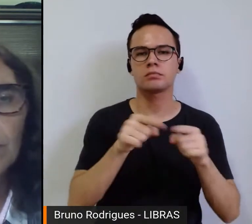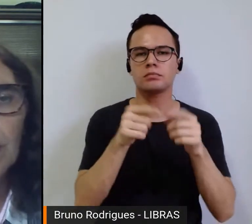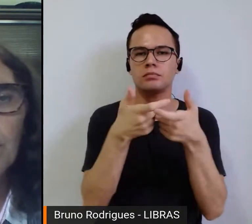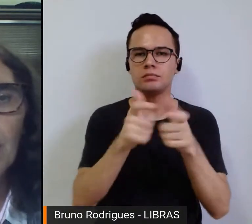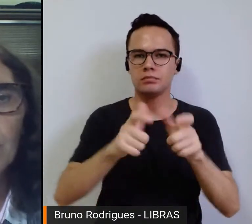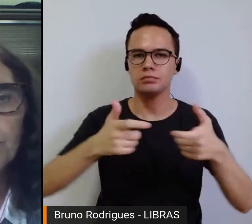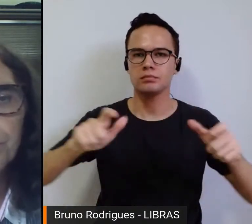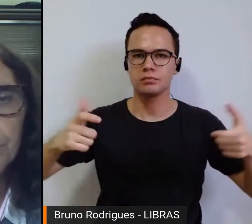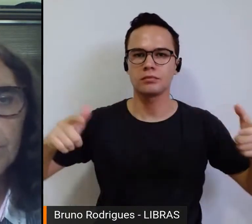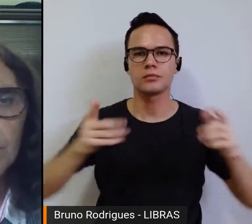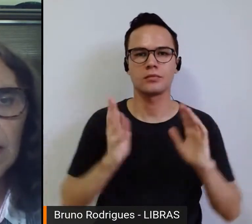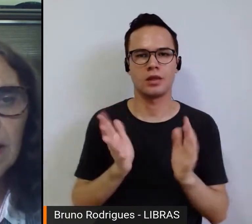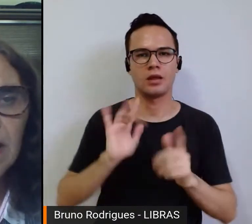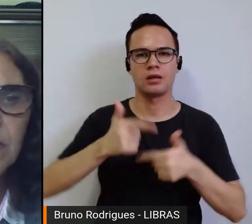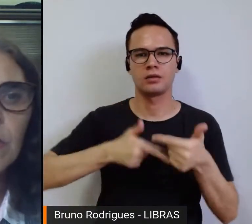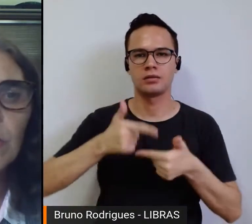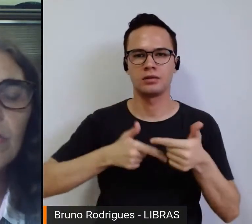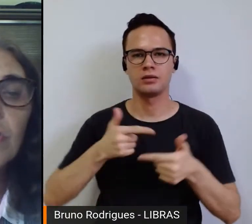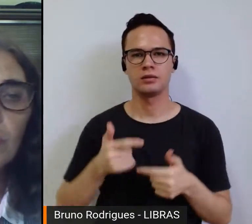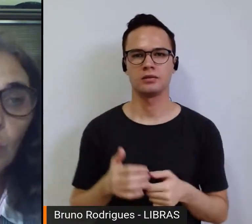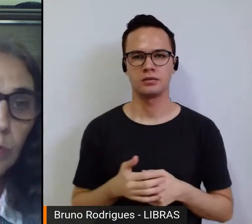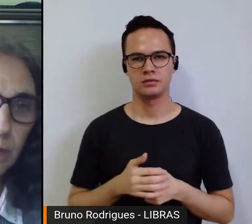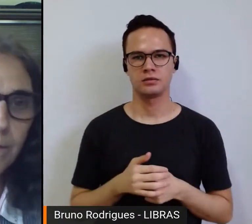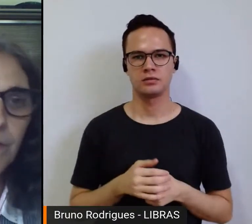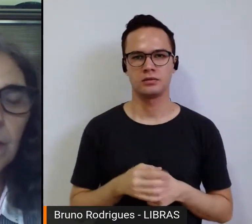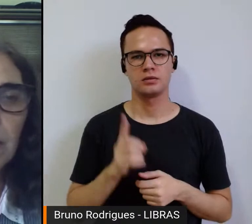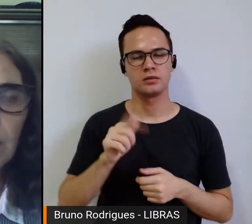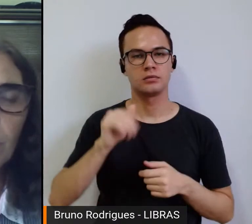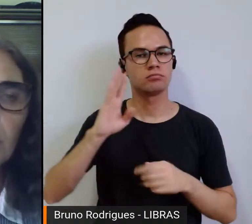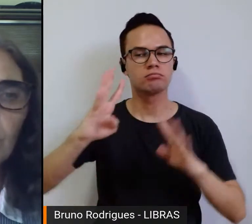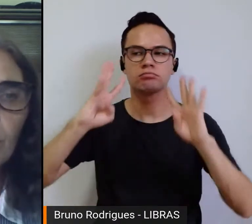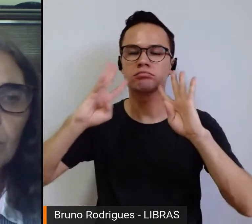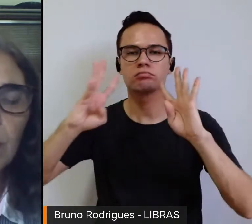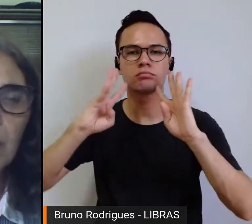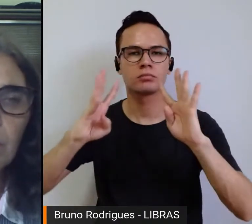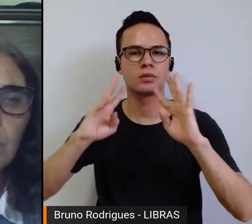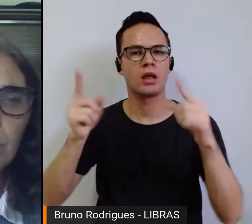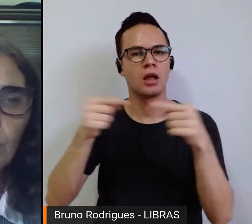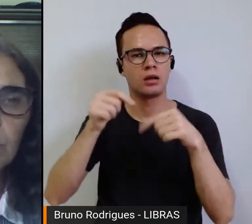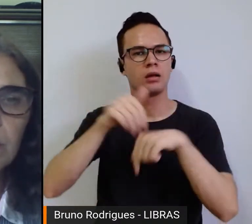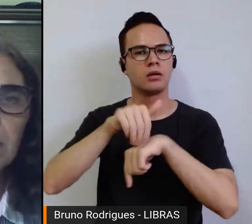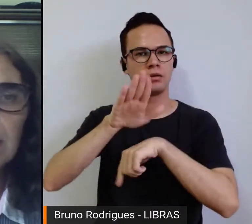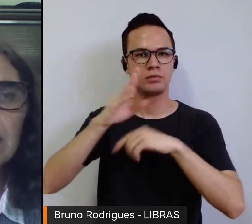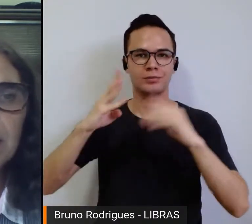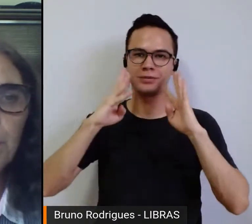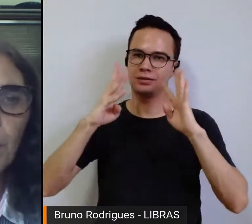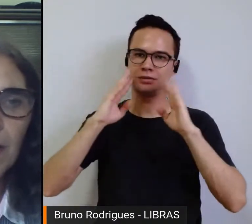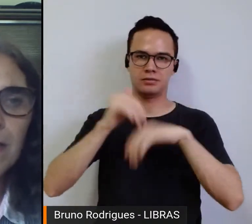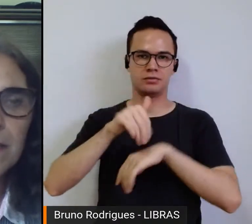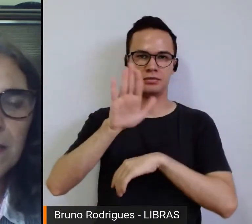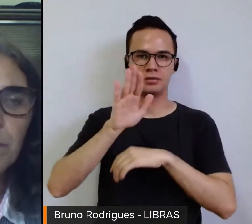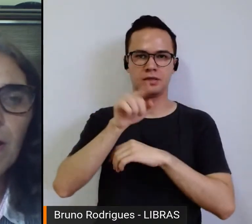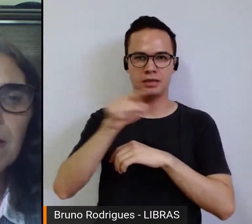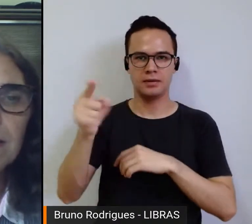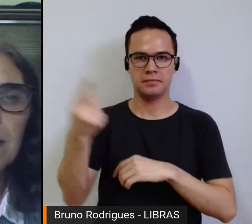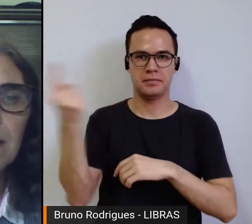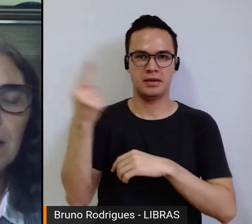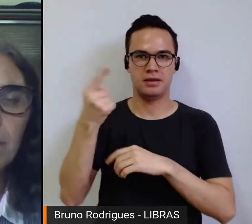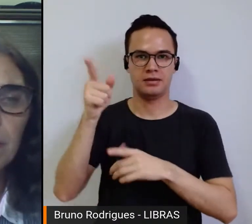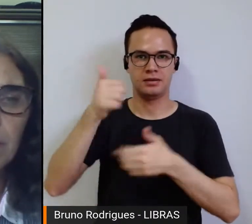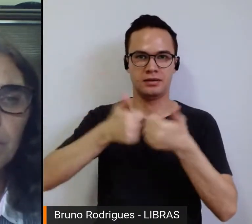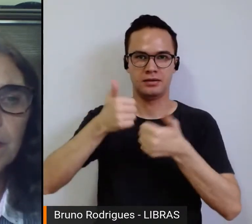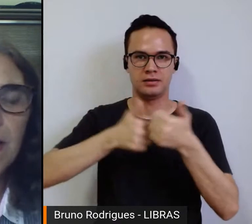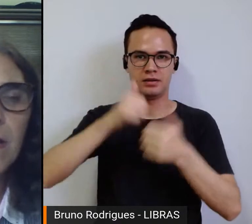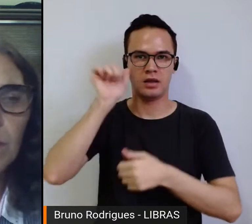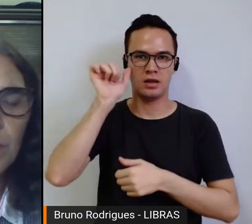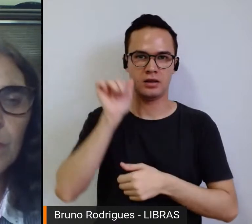gente está fazendo um trabalho de escuta, sobretudo um trabalho de escuta das pioneiras, das mulheres que